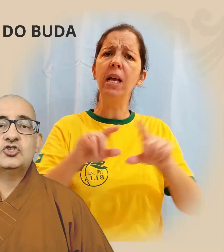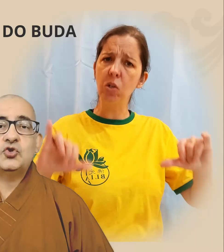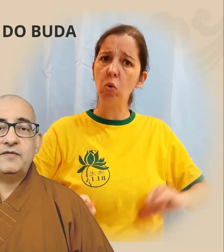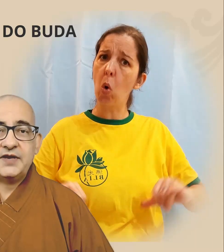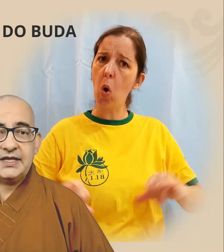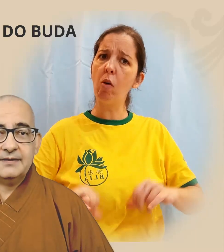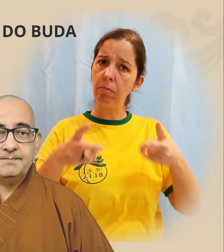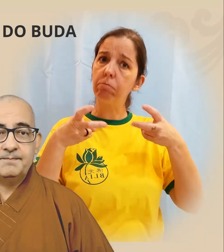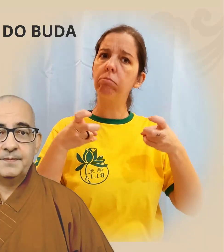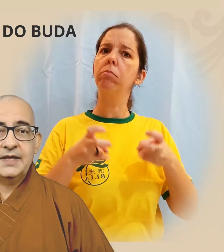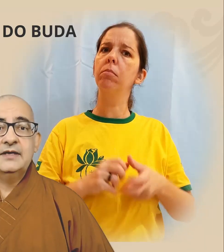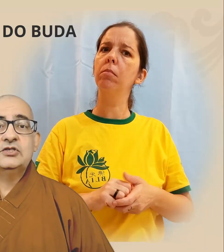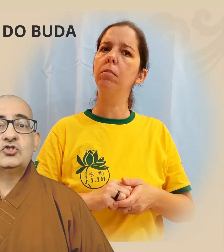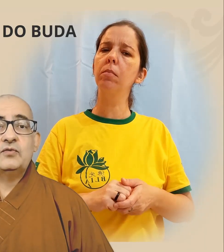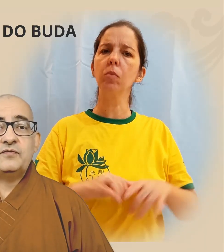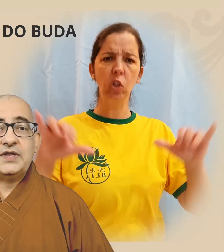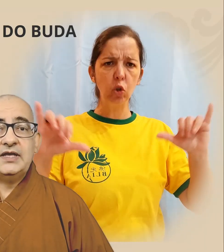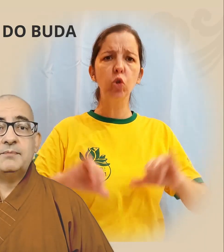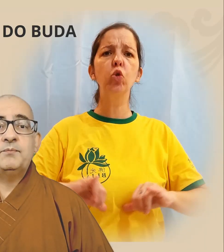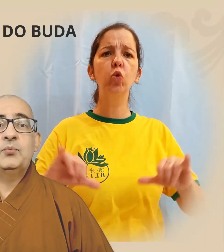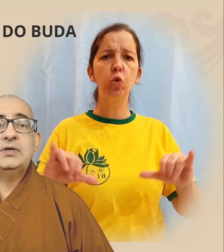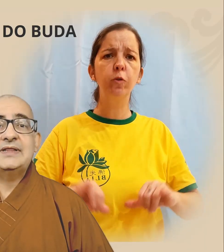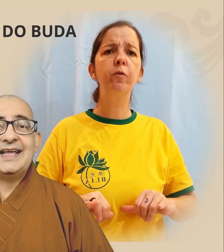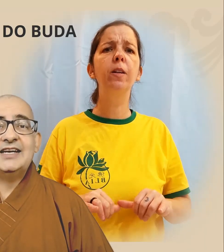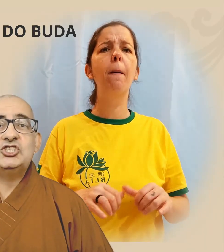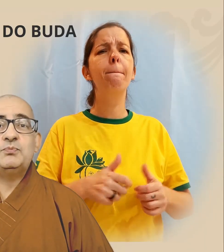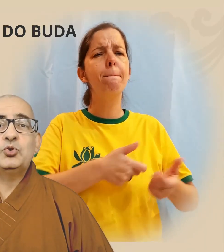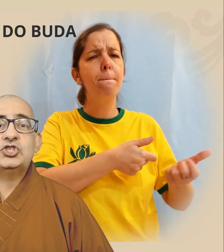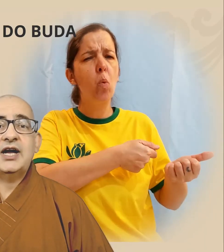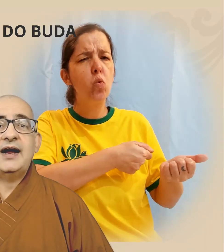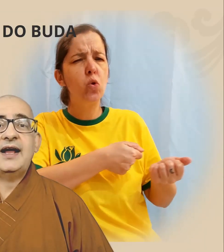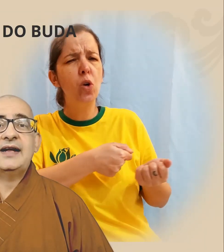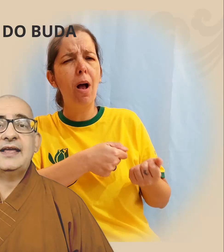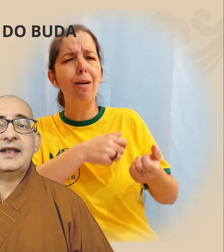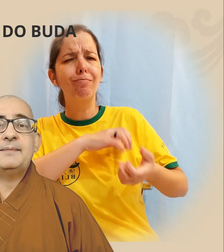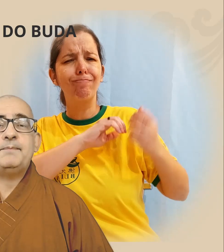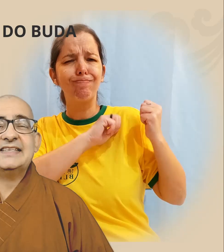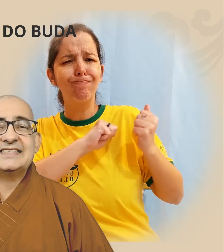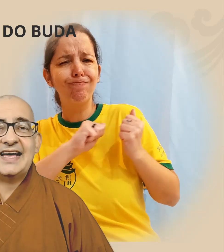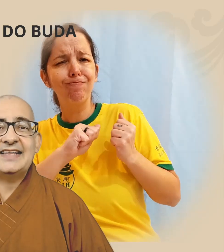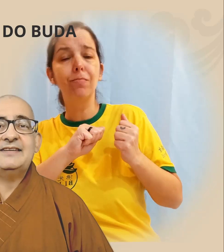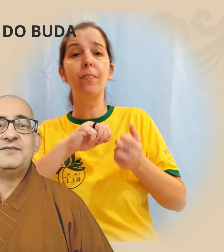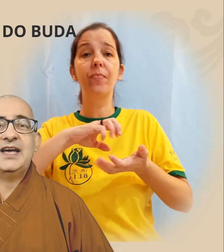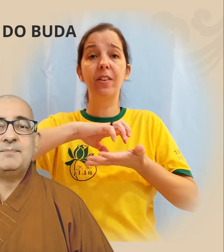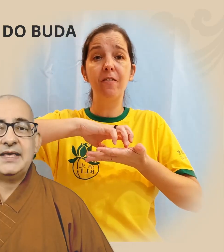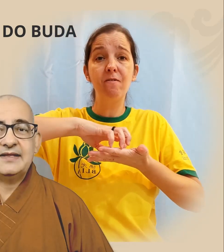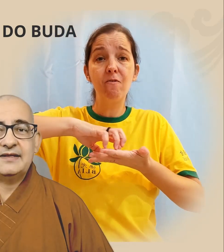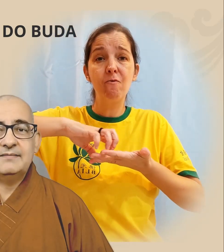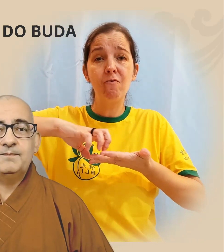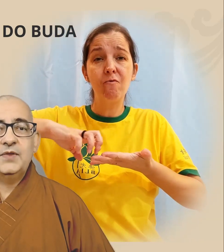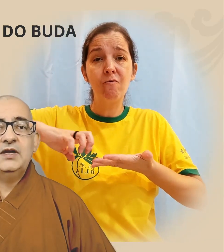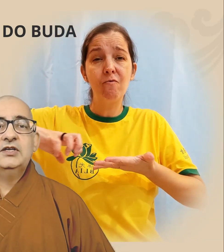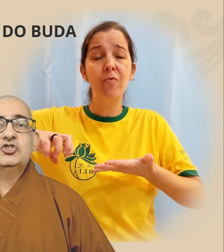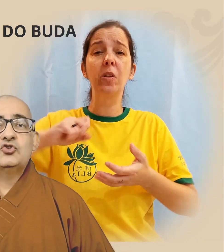também sofria. Sofria por ter de puxar aquela pesada